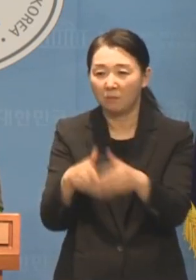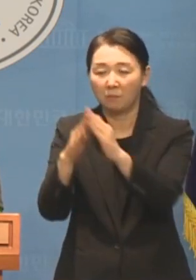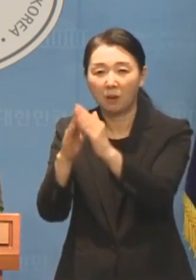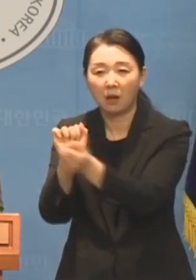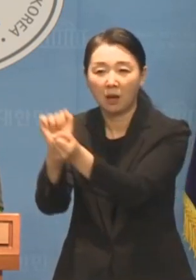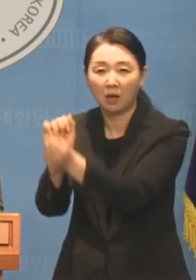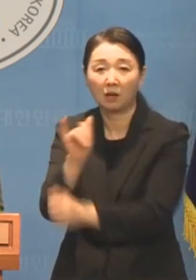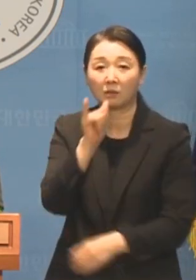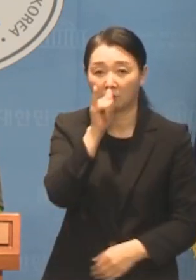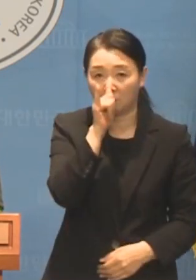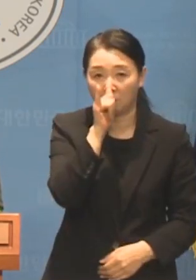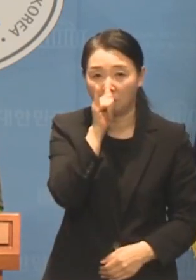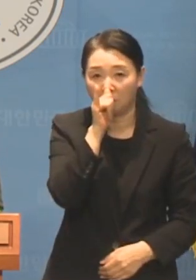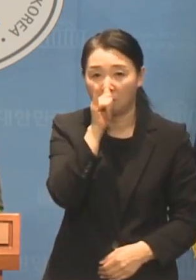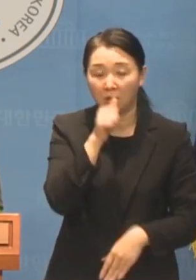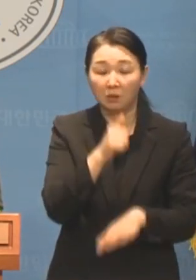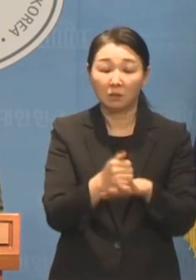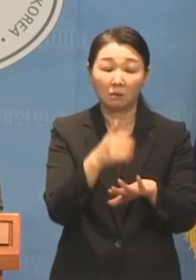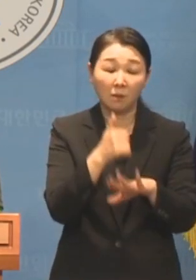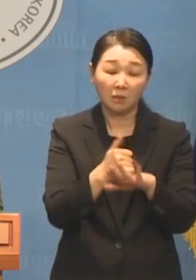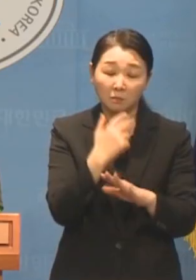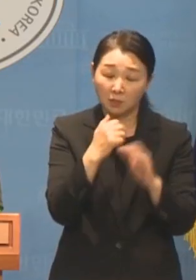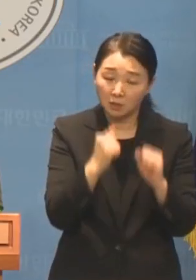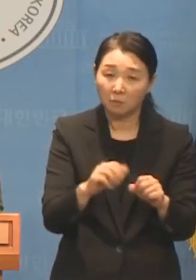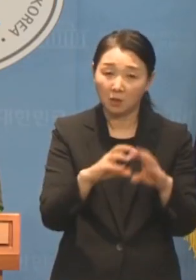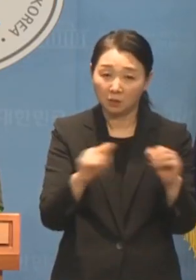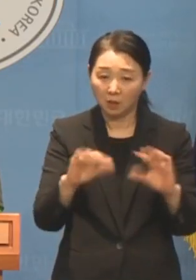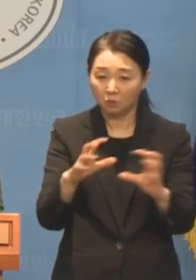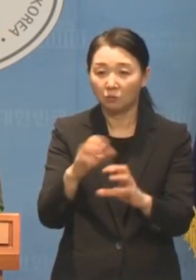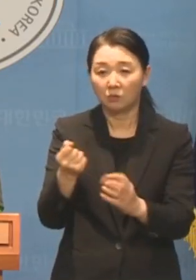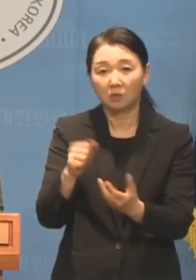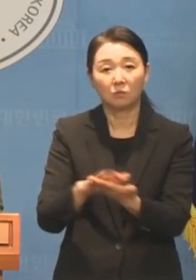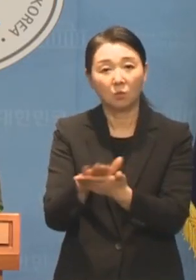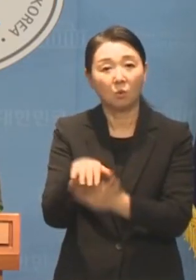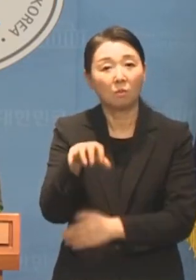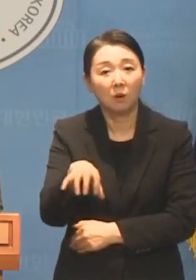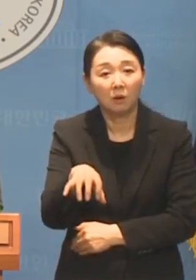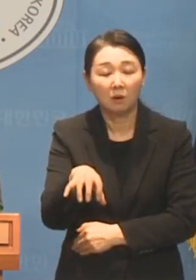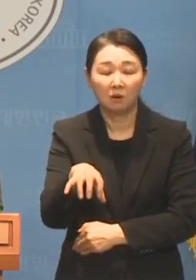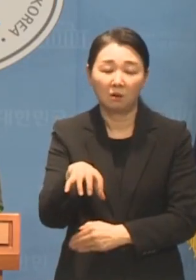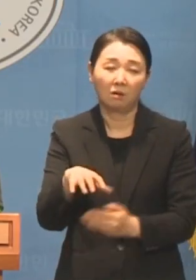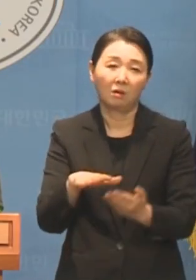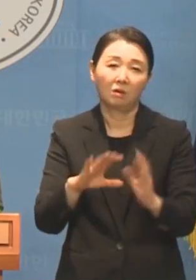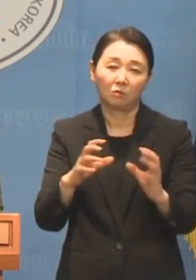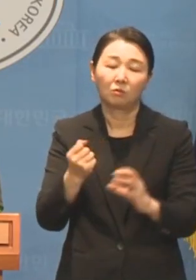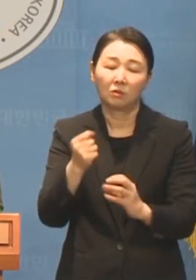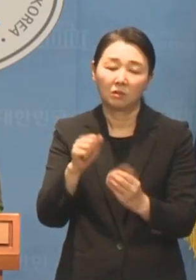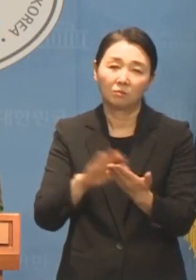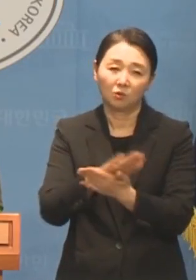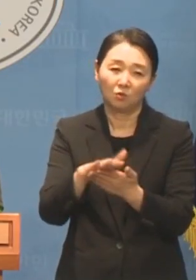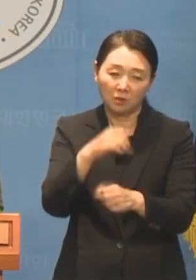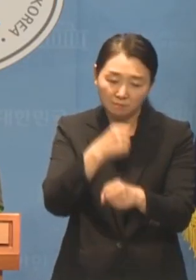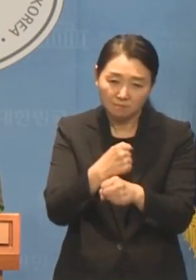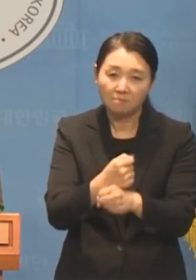일이며 마지막 남은 생명의 땅 국립공원을 국립유원지로 만드는 일입니다.